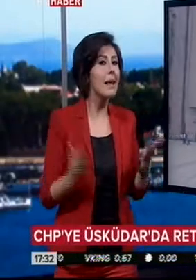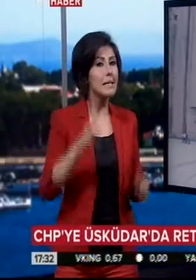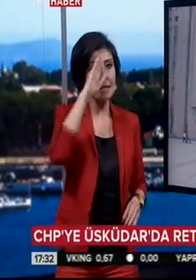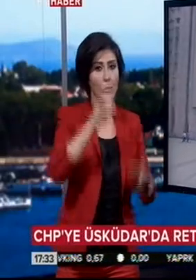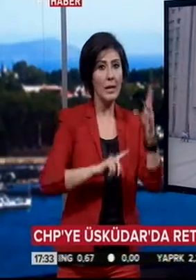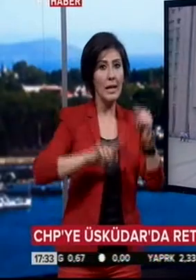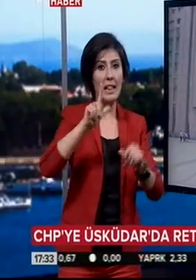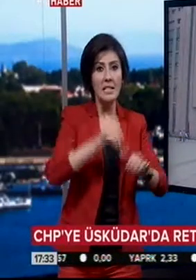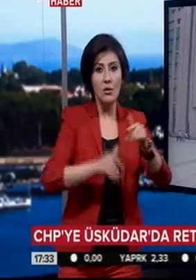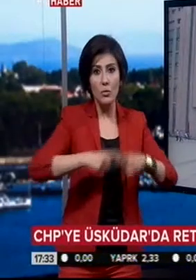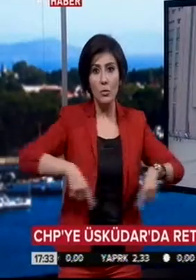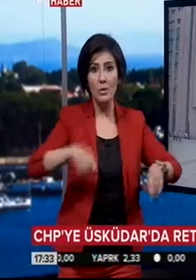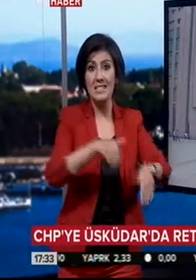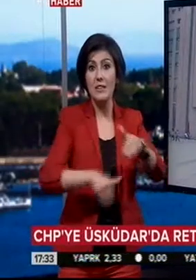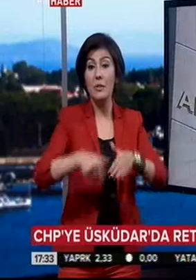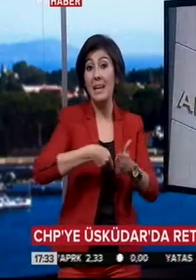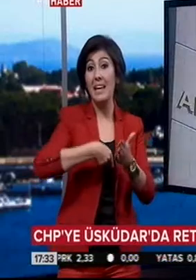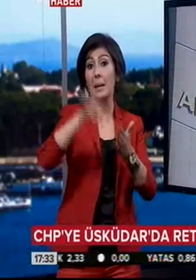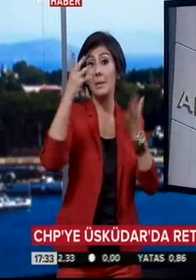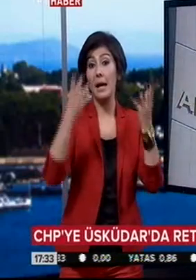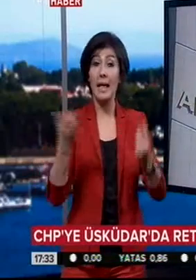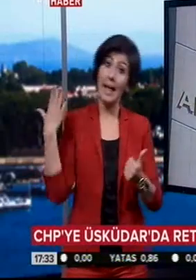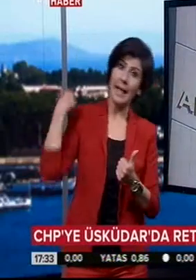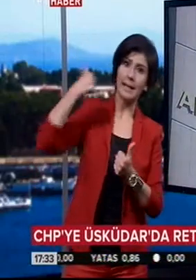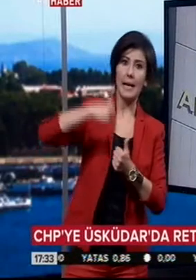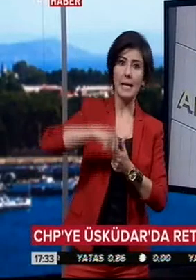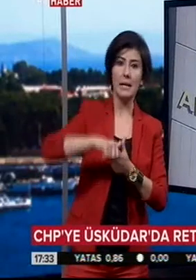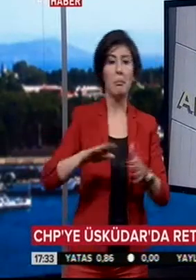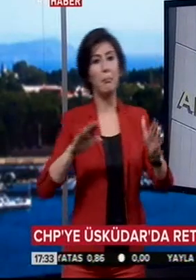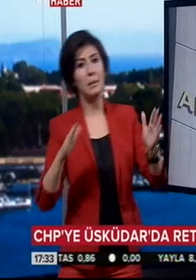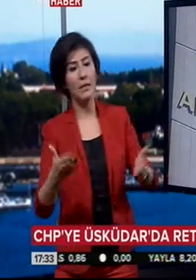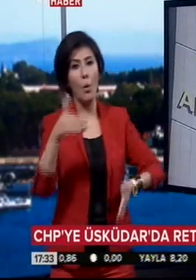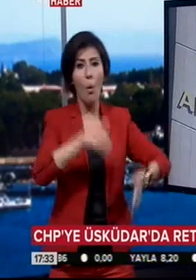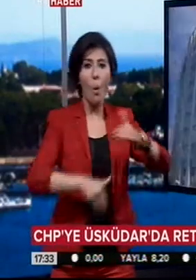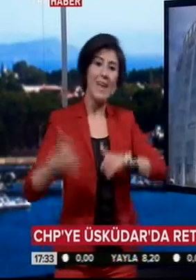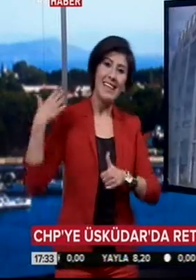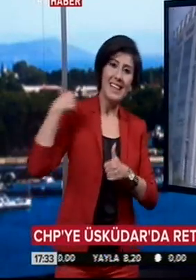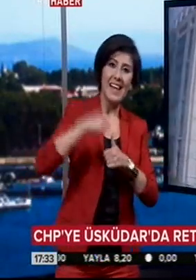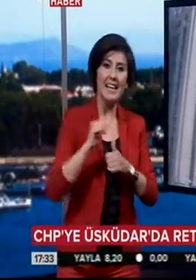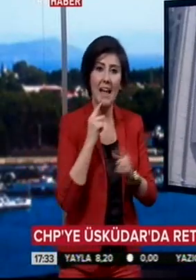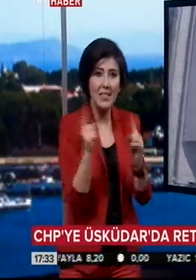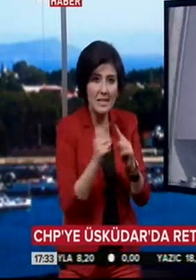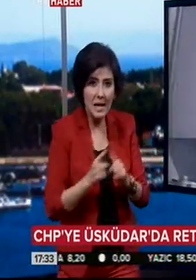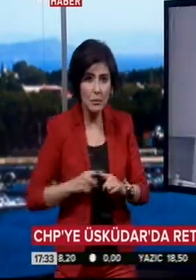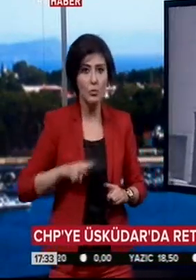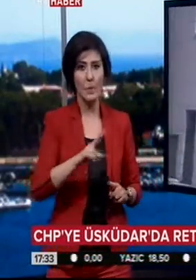değerlendiren İstanbul İl Seçim Kurulu seçimlerin iptal edilerek yenilenmesi ya da oyların yeniden sayılması yönündeki